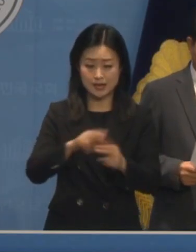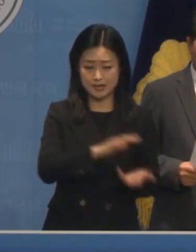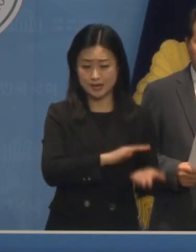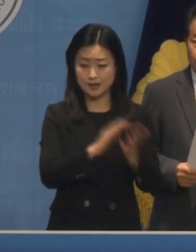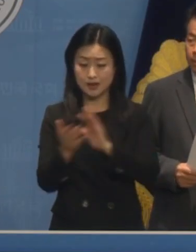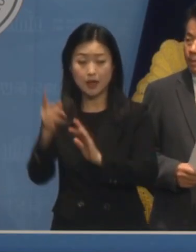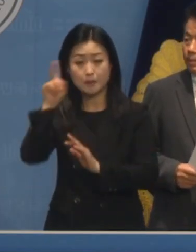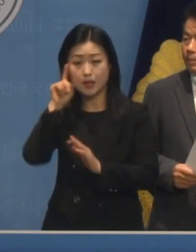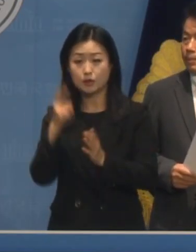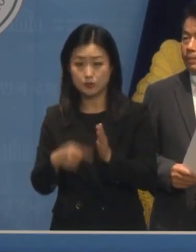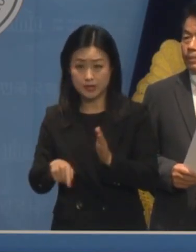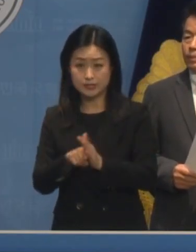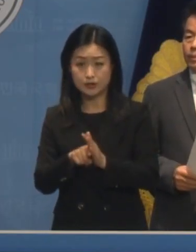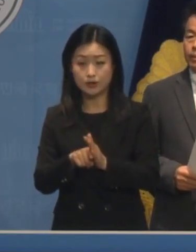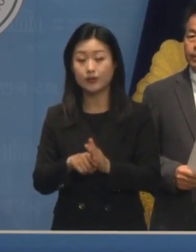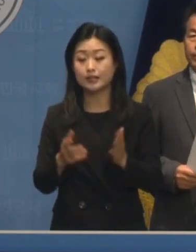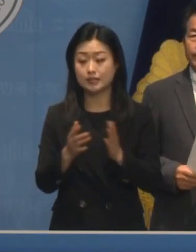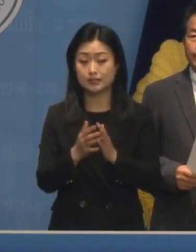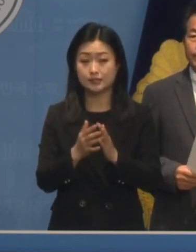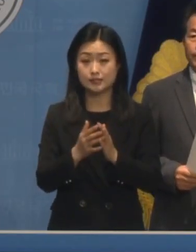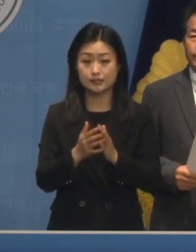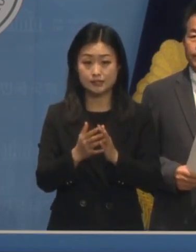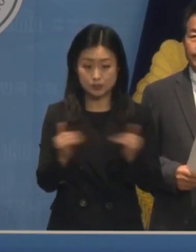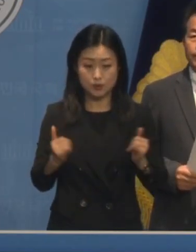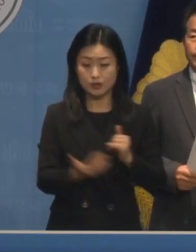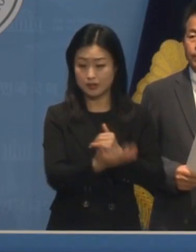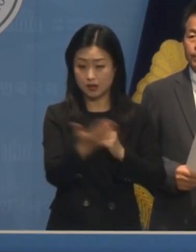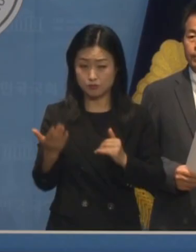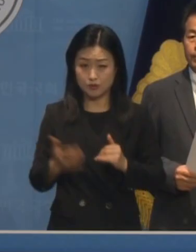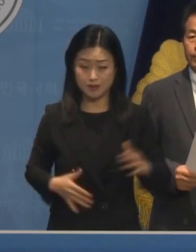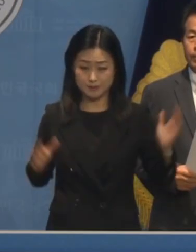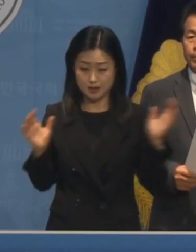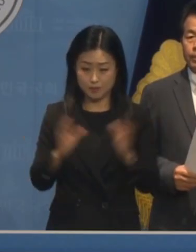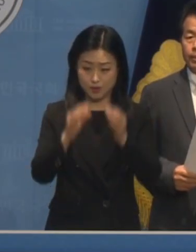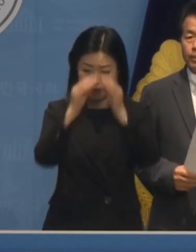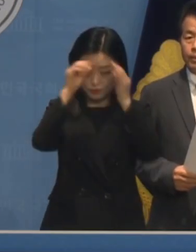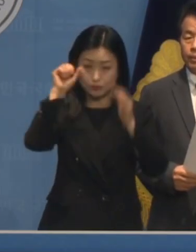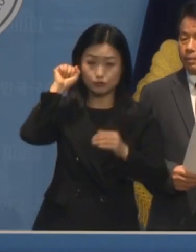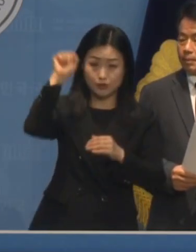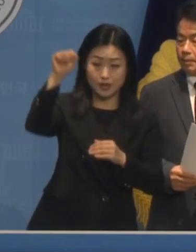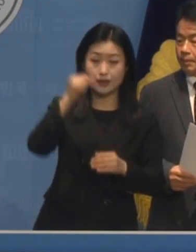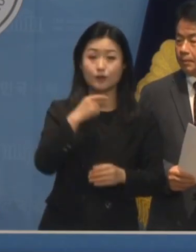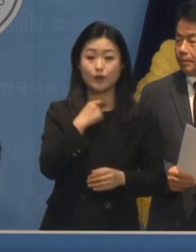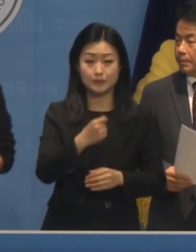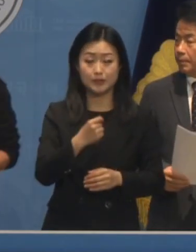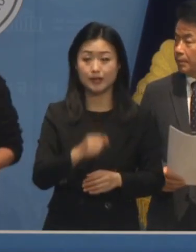될 수 있도록 인천공항 지역 지부 동지들과 끝까지 투쟁해 나가겠습니다